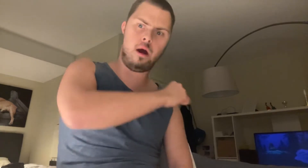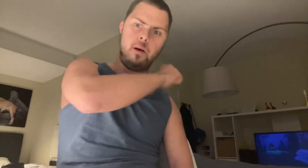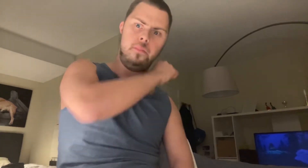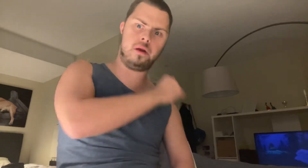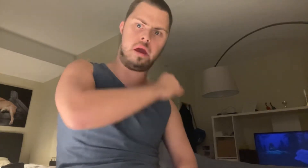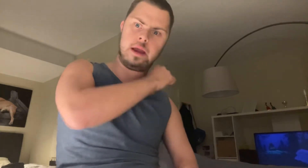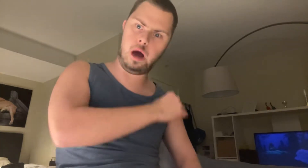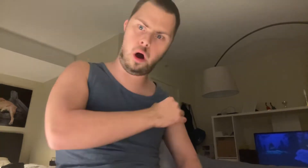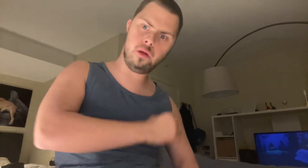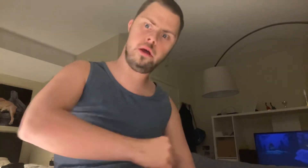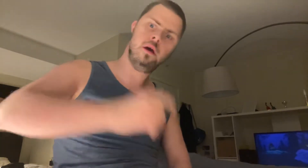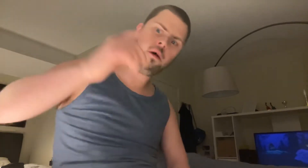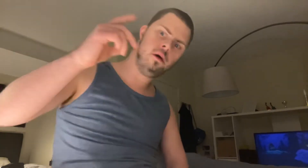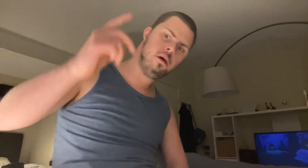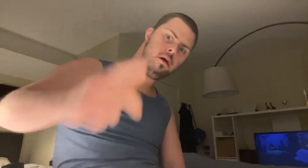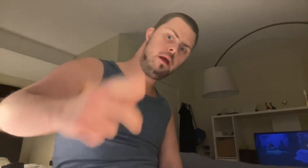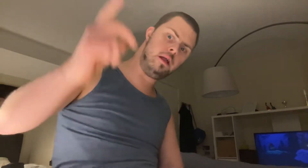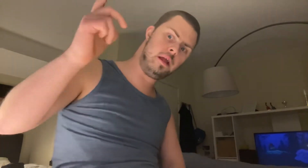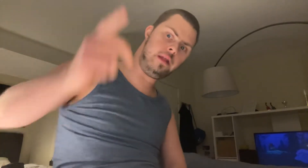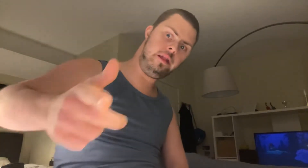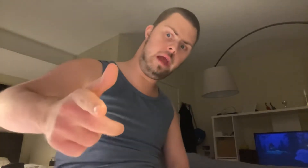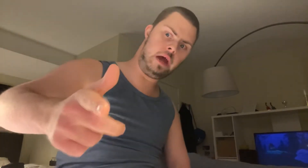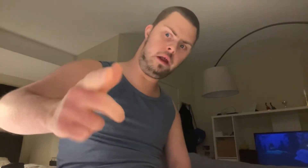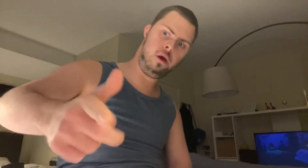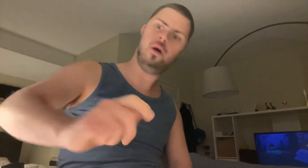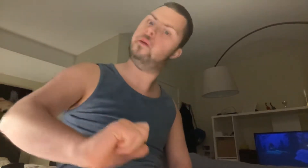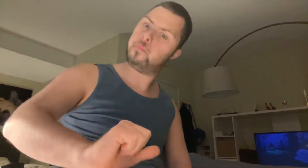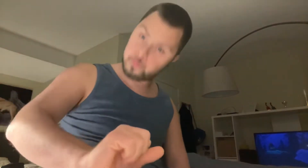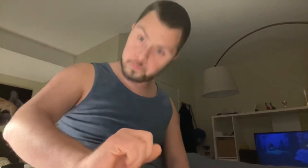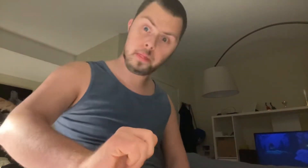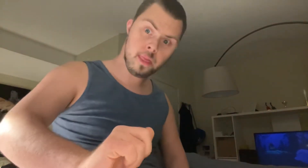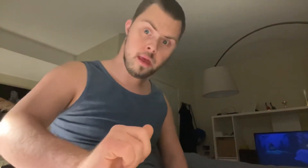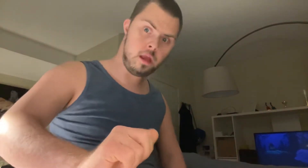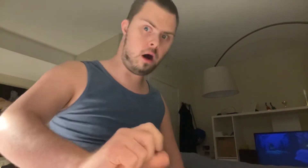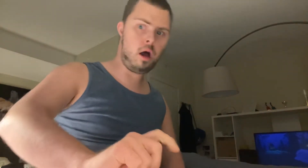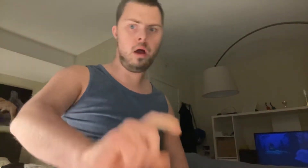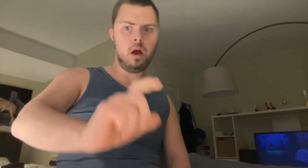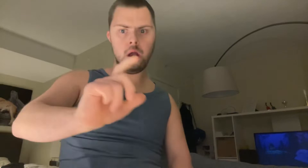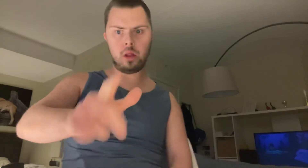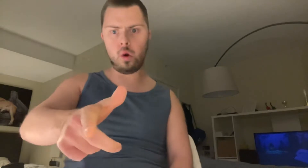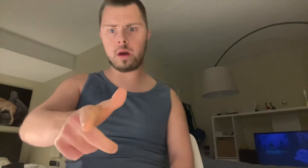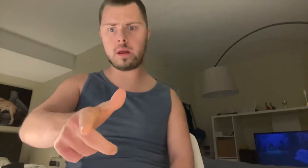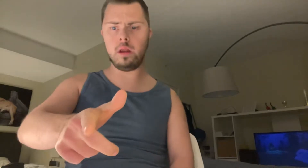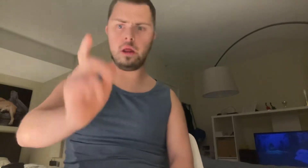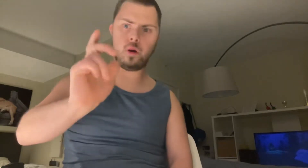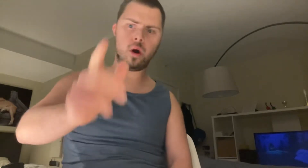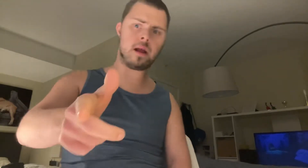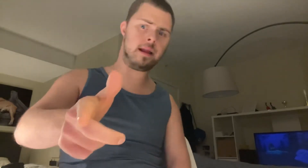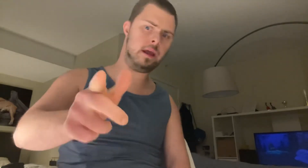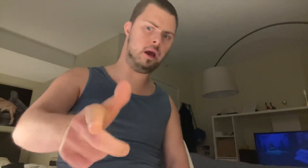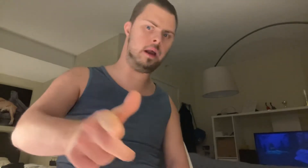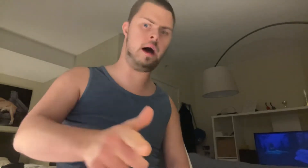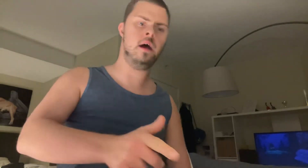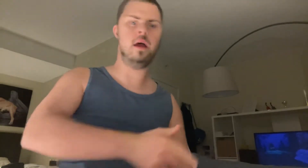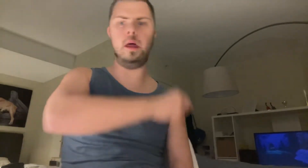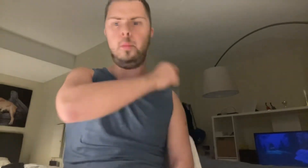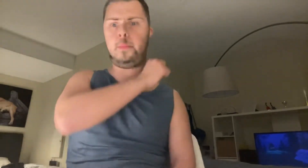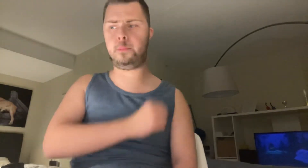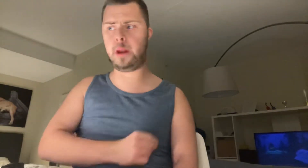Jag var mycket glad när ni. Ja. Då kanske ni göra